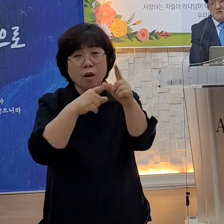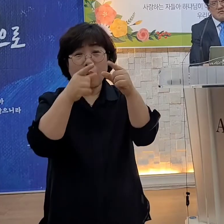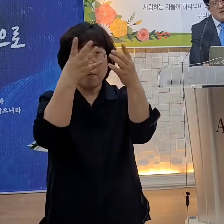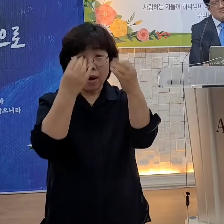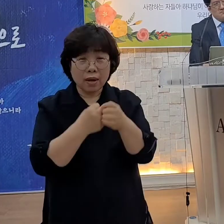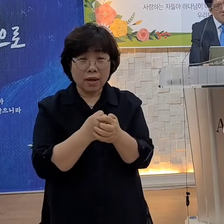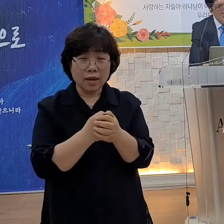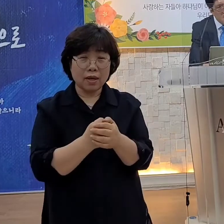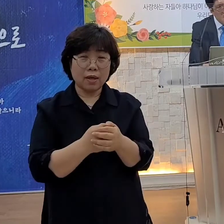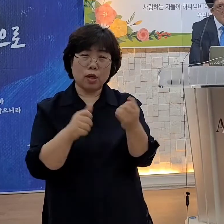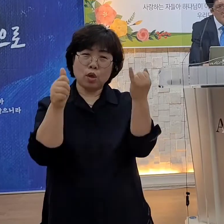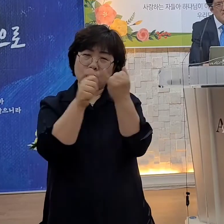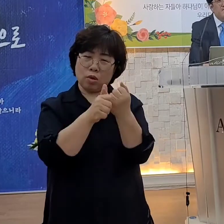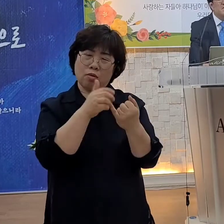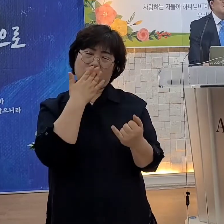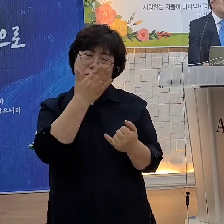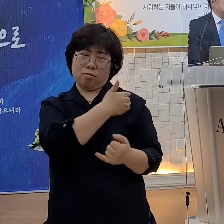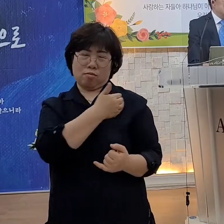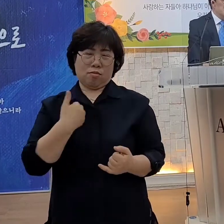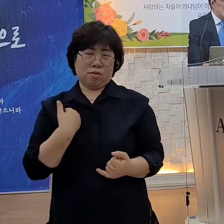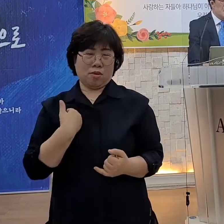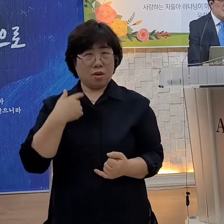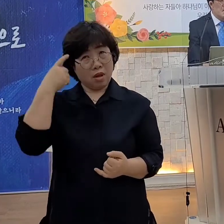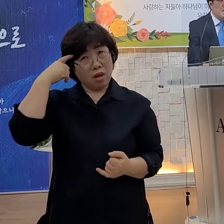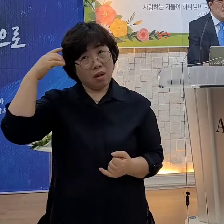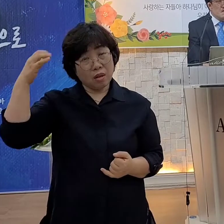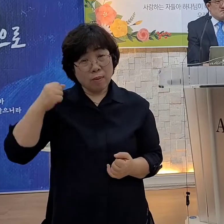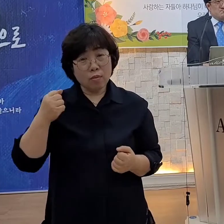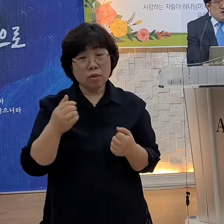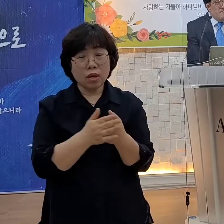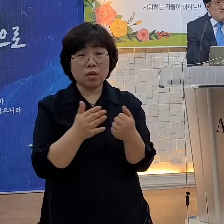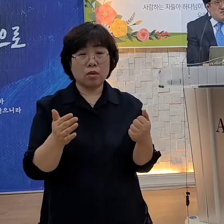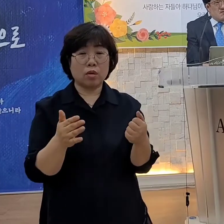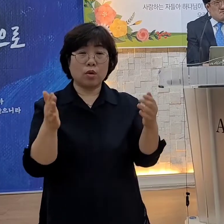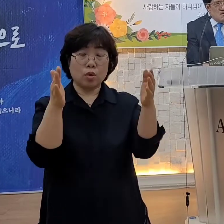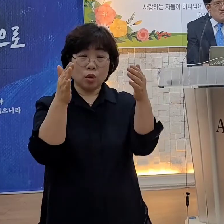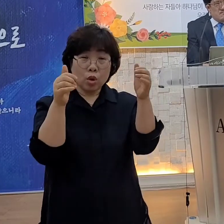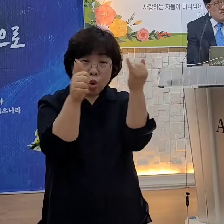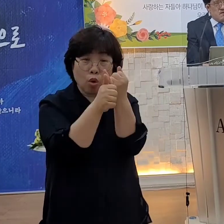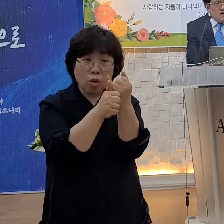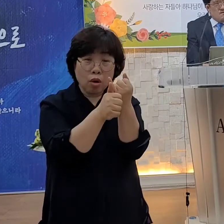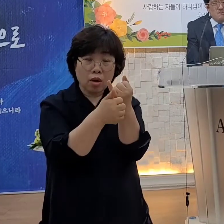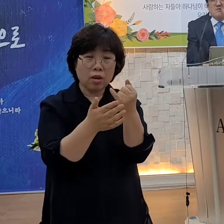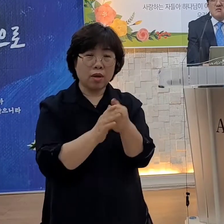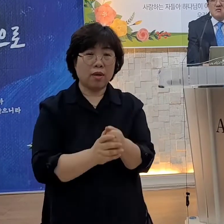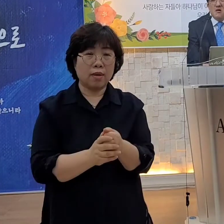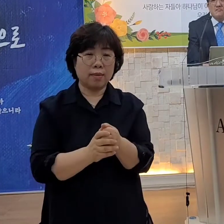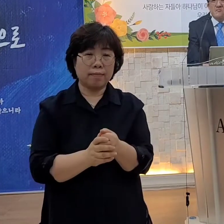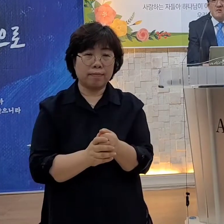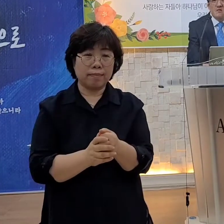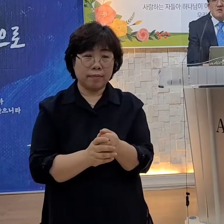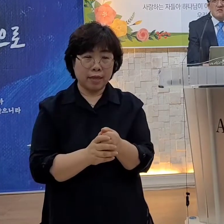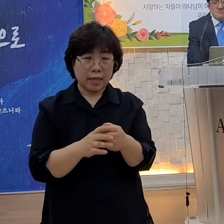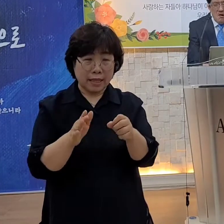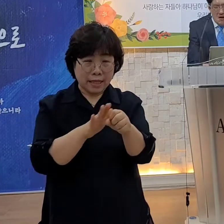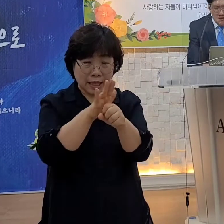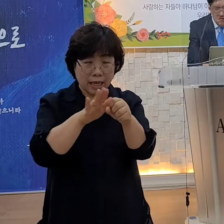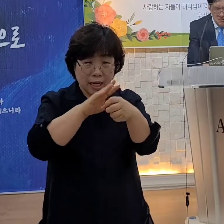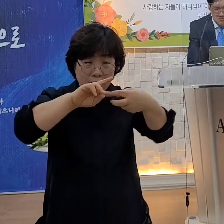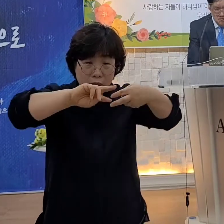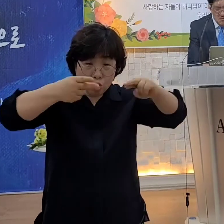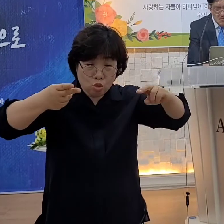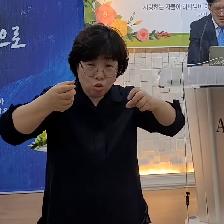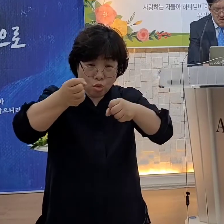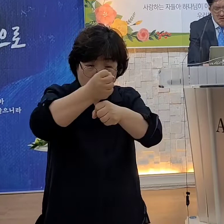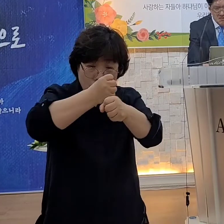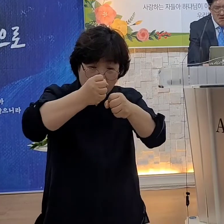우리 결혼해서 살아도 좋겠다. 이 마음 들어서 결혼했는데 그래서 둘이 한 몸이 되고 연합하면 사랑으로 뭉쳤으니까 이제 뜻도 하나가 되고